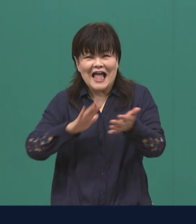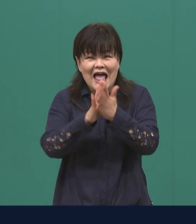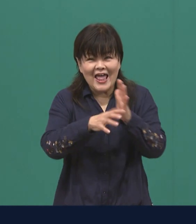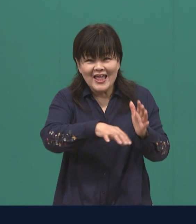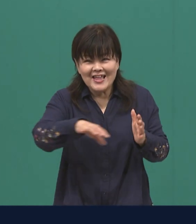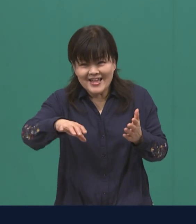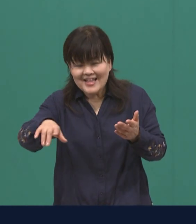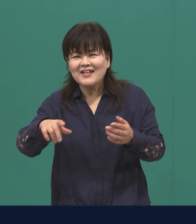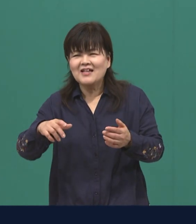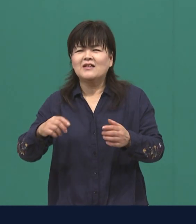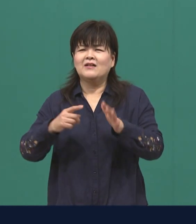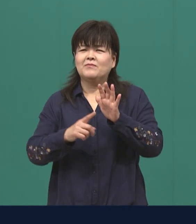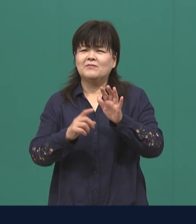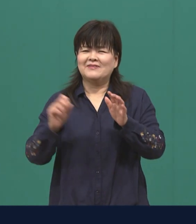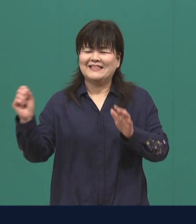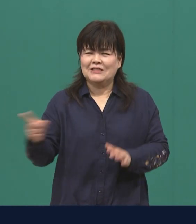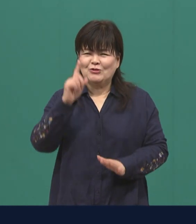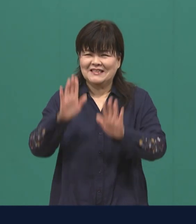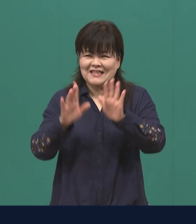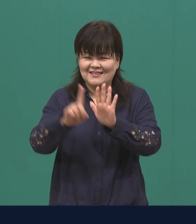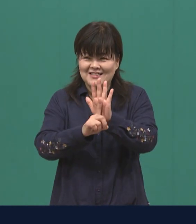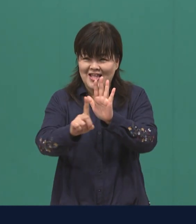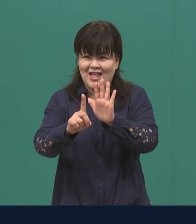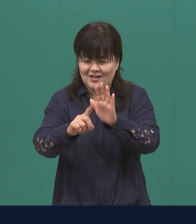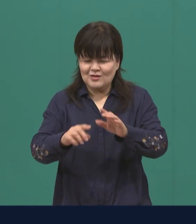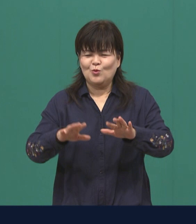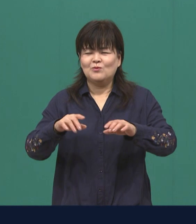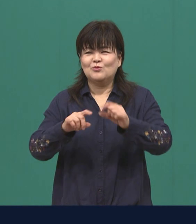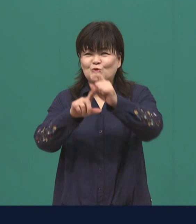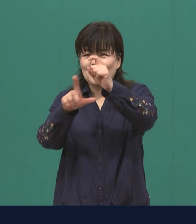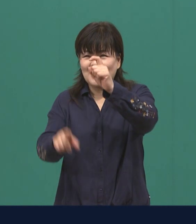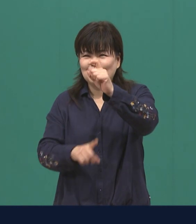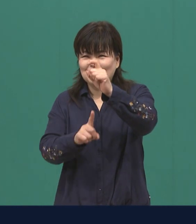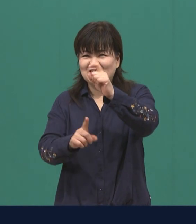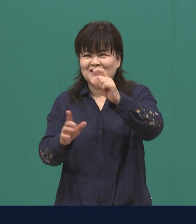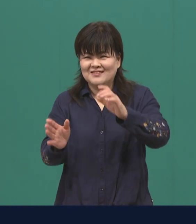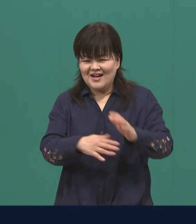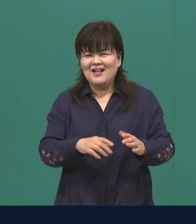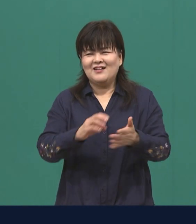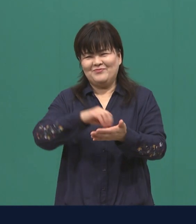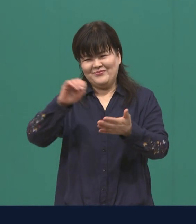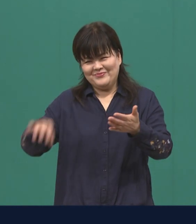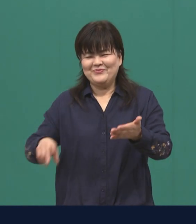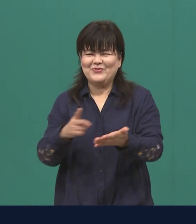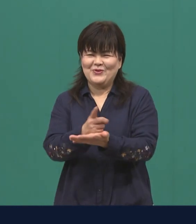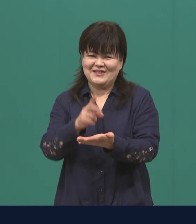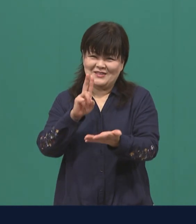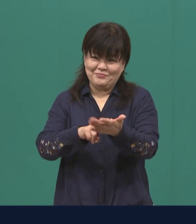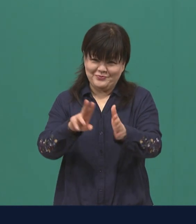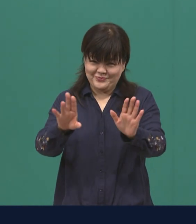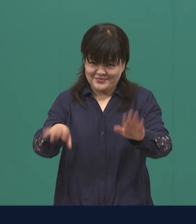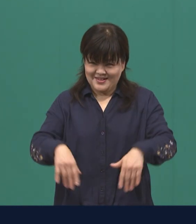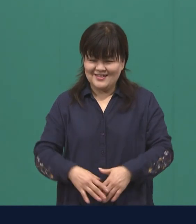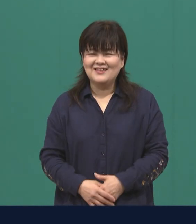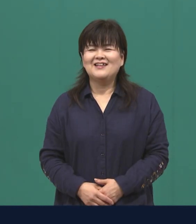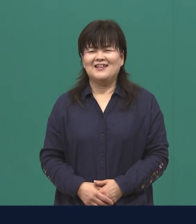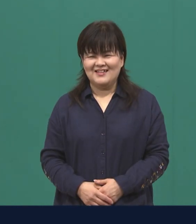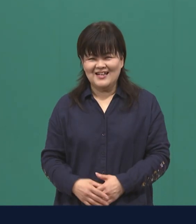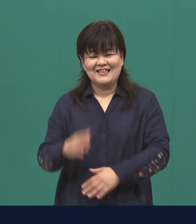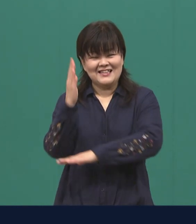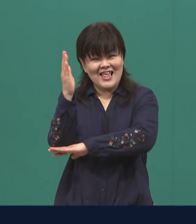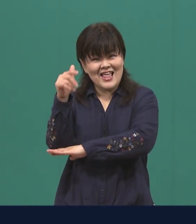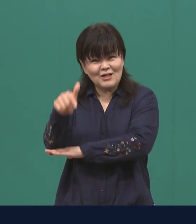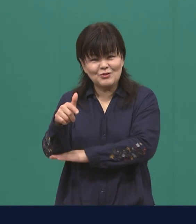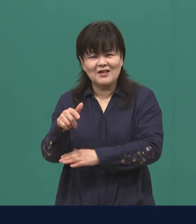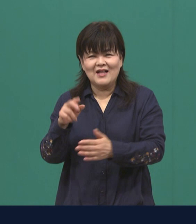政府は滋賀県などに出されていた緊急事態宣言を今月1日から解除する方針を決定